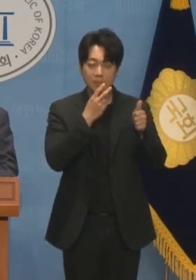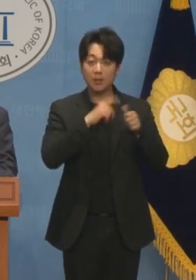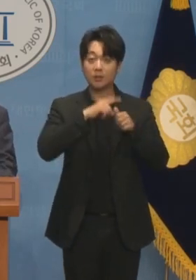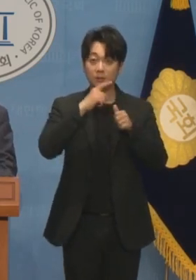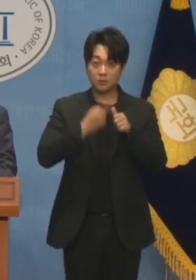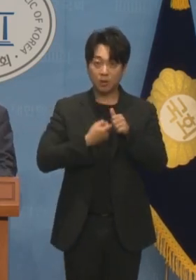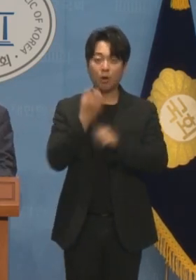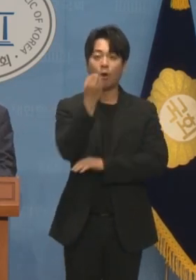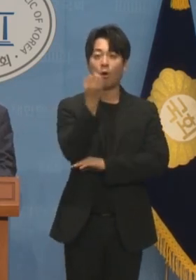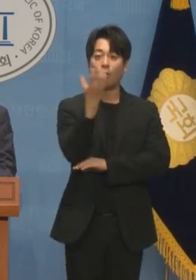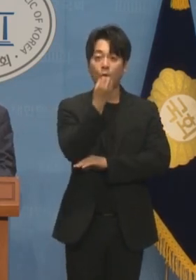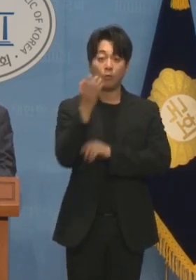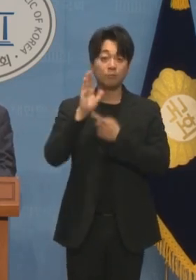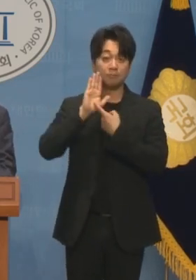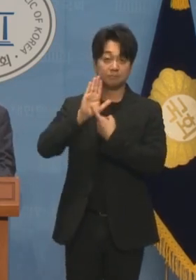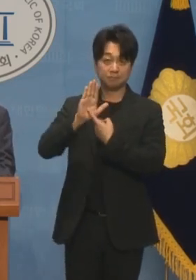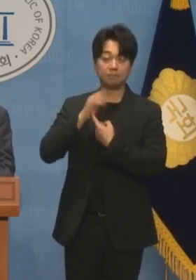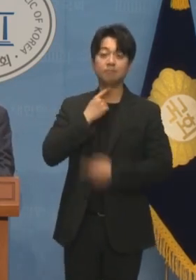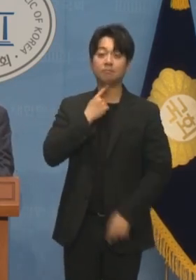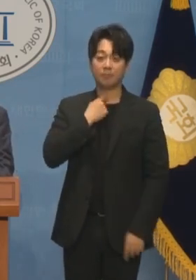보도한 최재형 목사입니다.